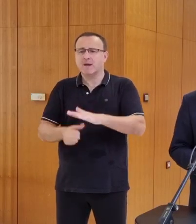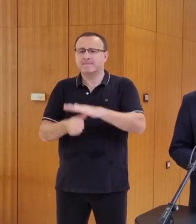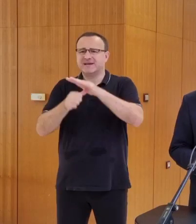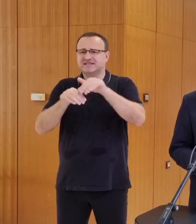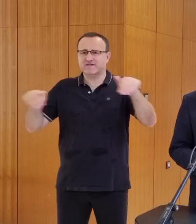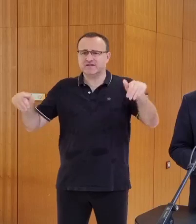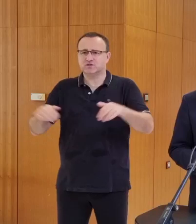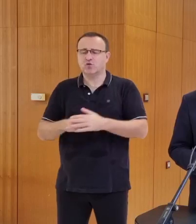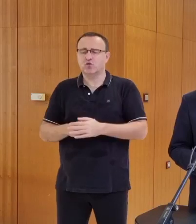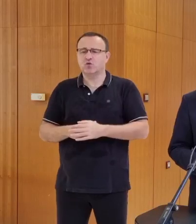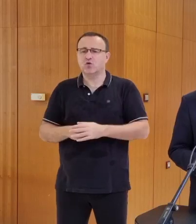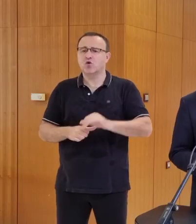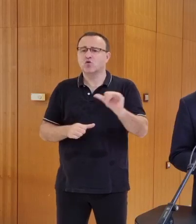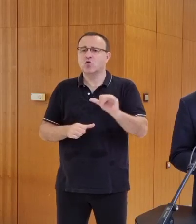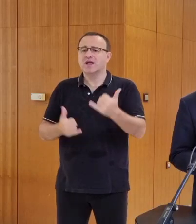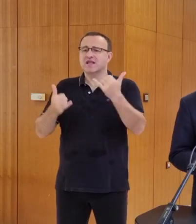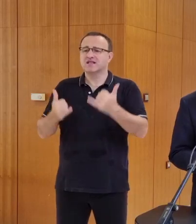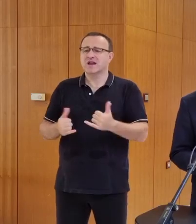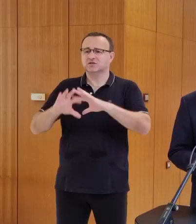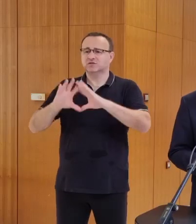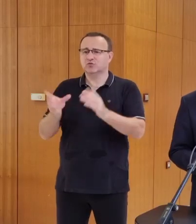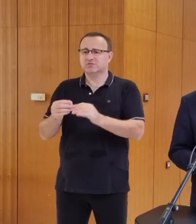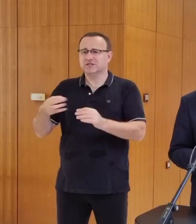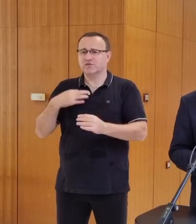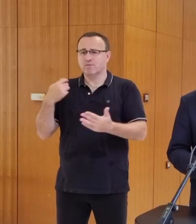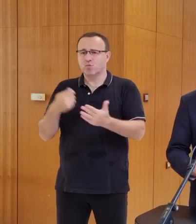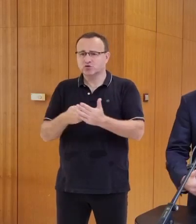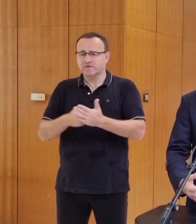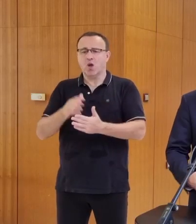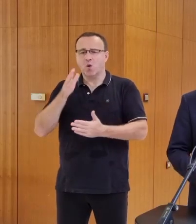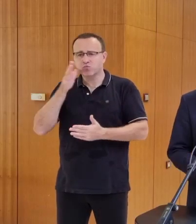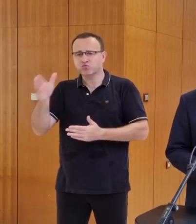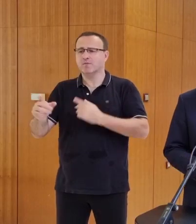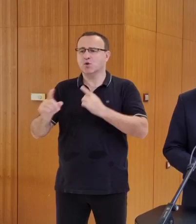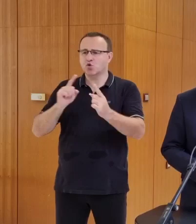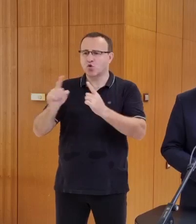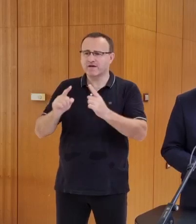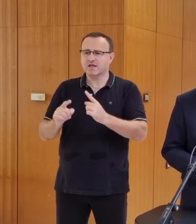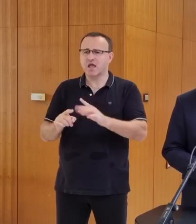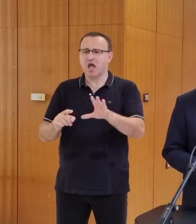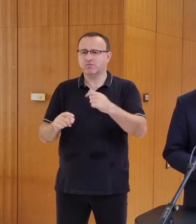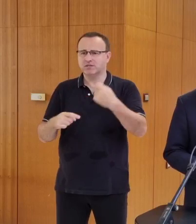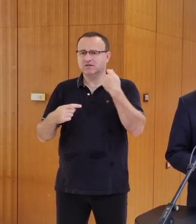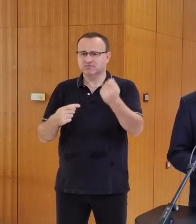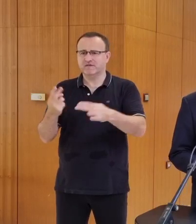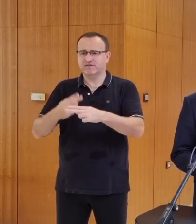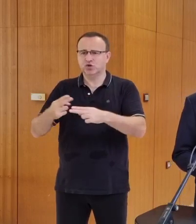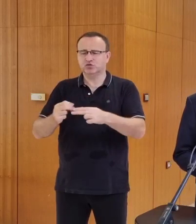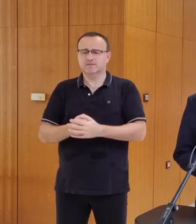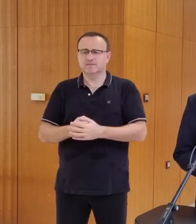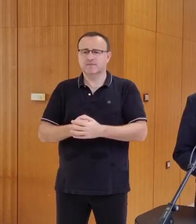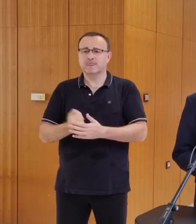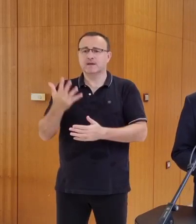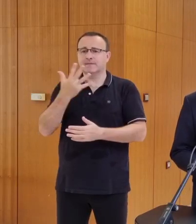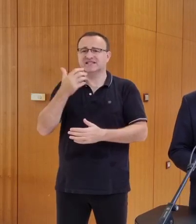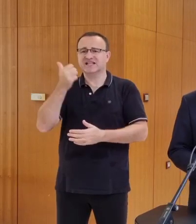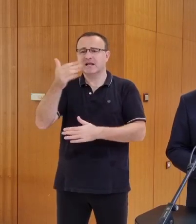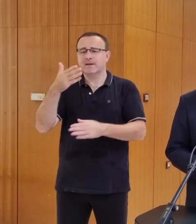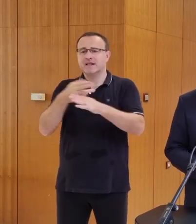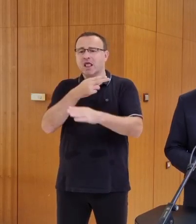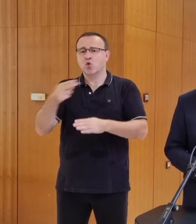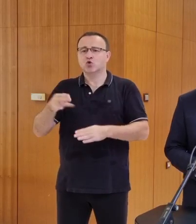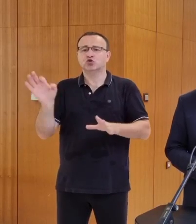predstavenstvom, ktoré je momentálne vo Všeobecnej zdravotnej poisťovni, a budeme zase ďalej rokovať na tom, aby sme to vedeli uplatniť. Tých 51 miliónov eur, čo vlastne